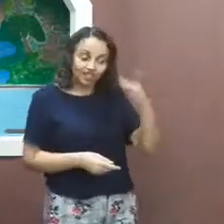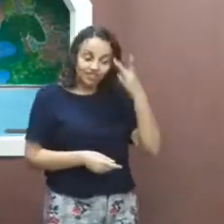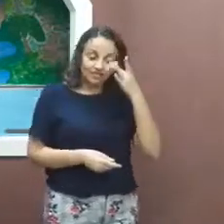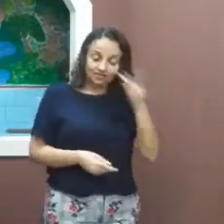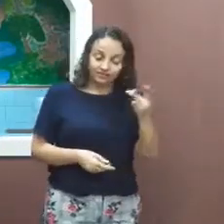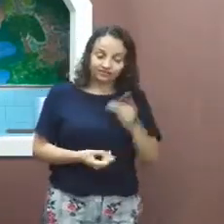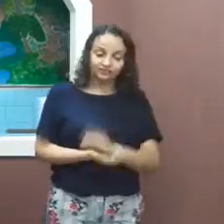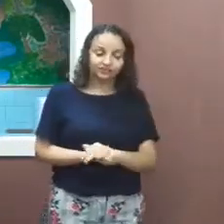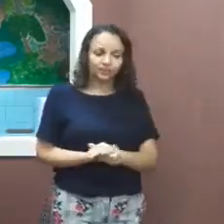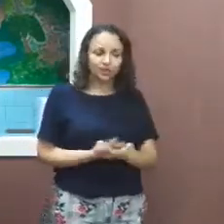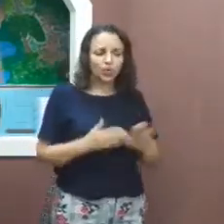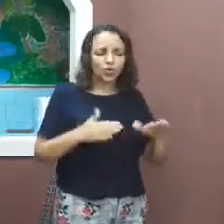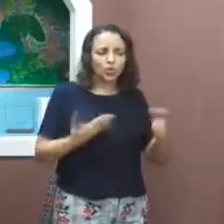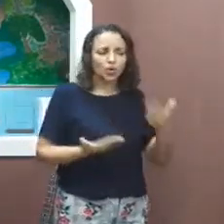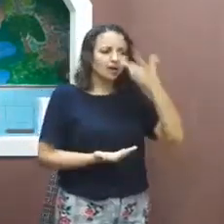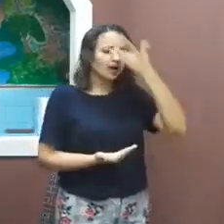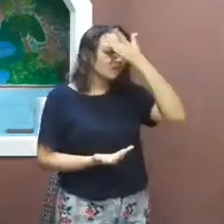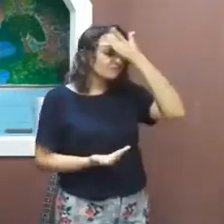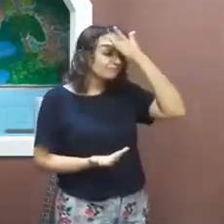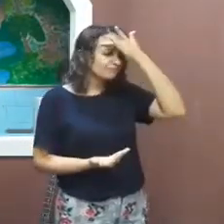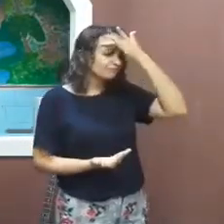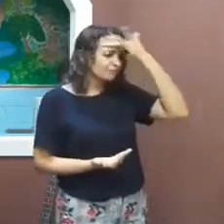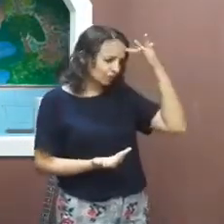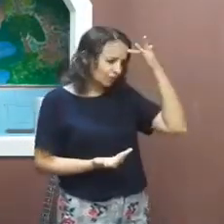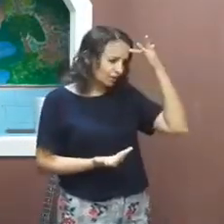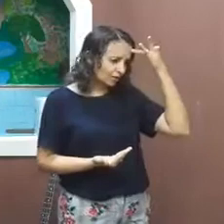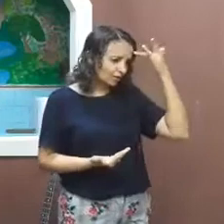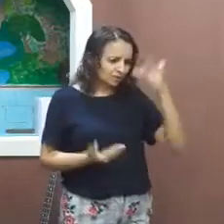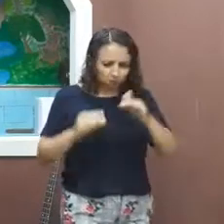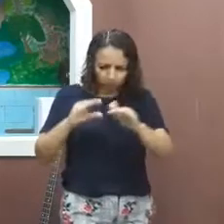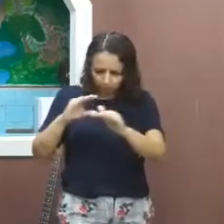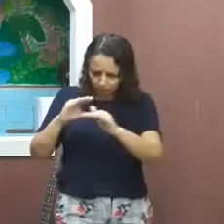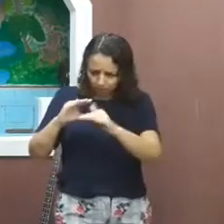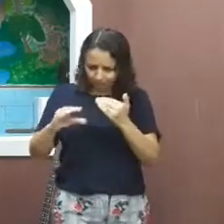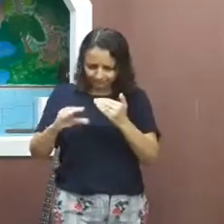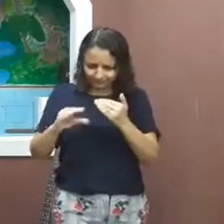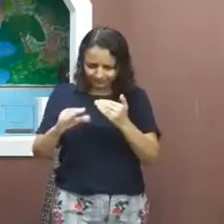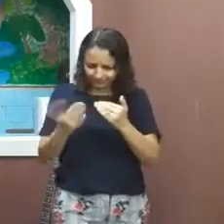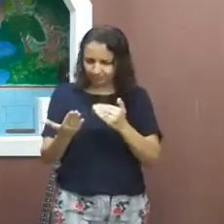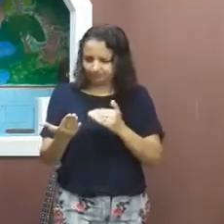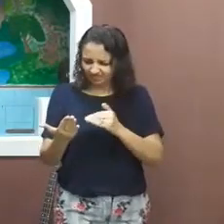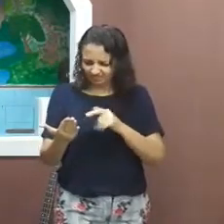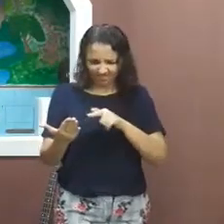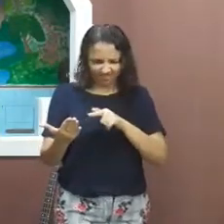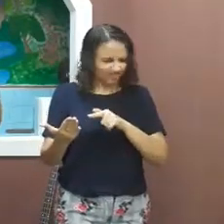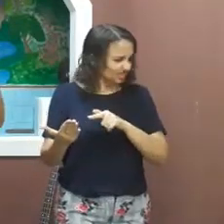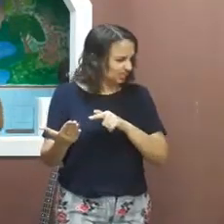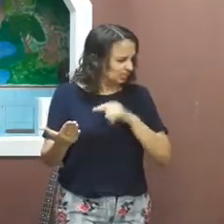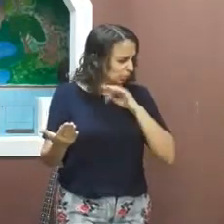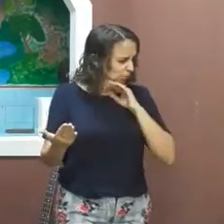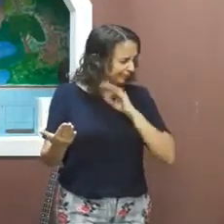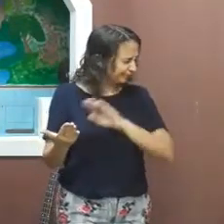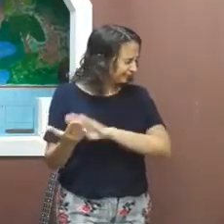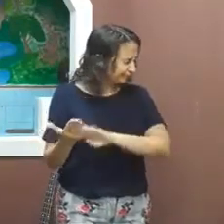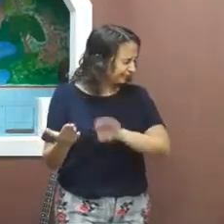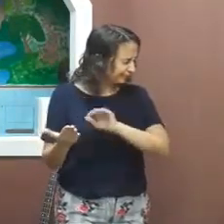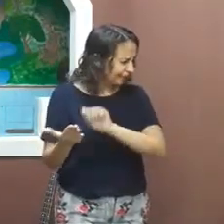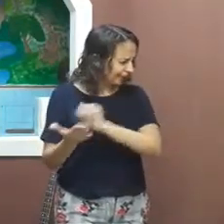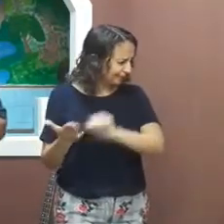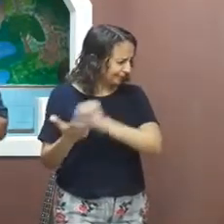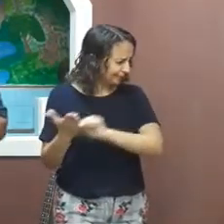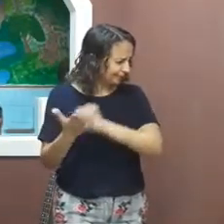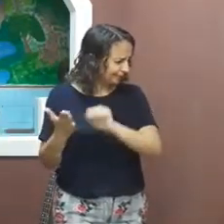Sabe, quando alguém manda para você aquelas fotos de tragédia, sabe o que você faz? Você perceber, deleta elas.